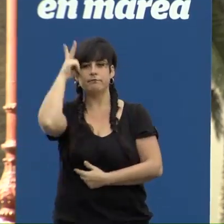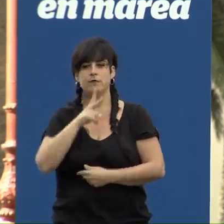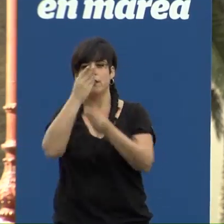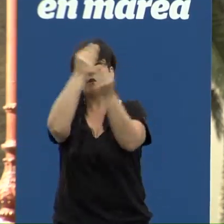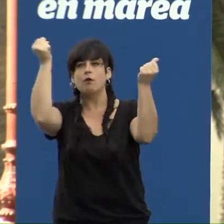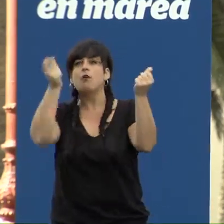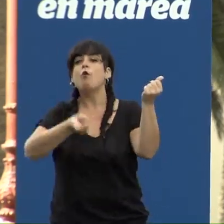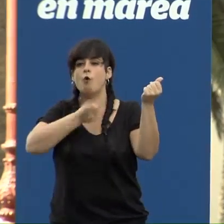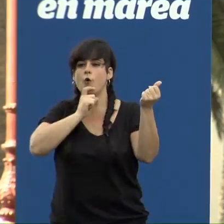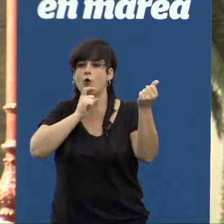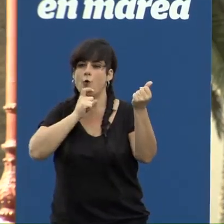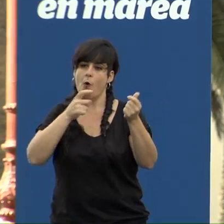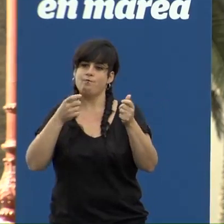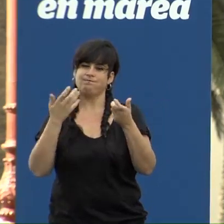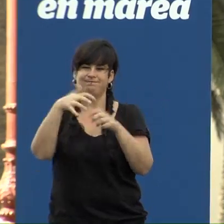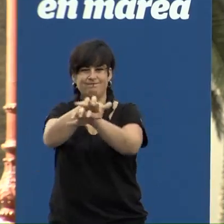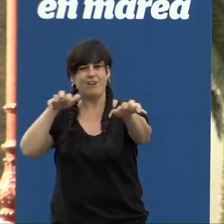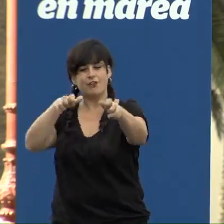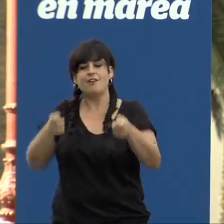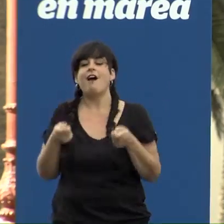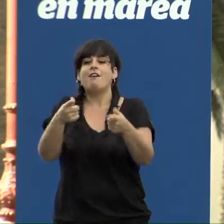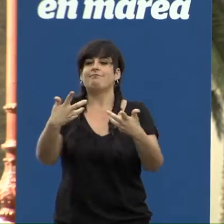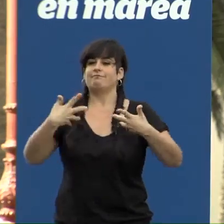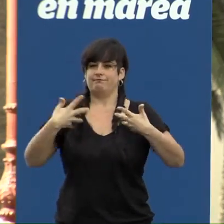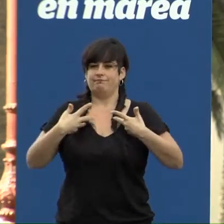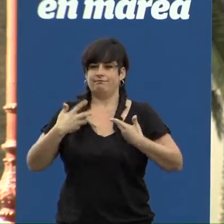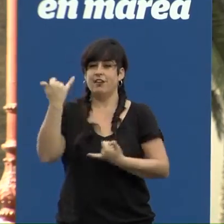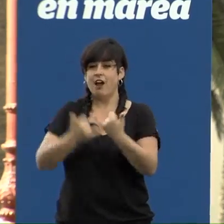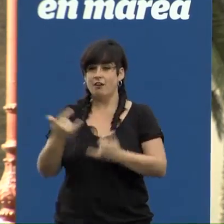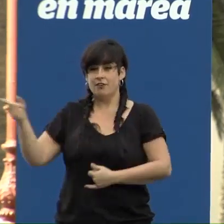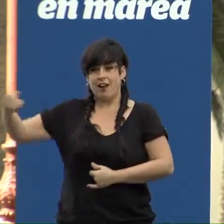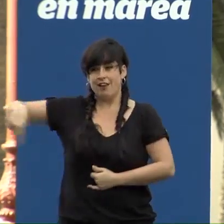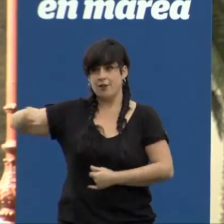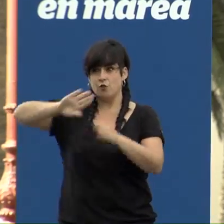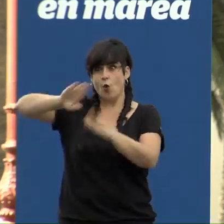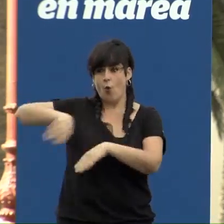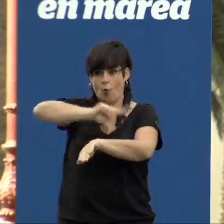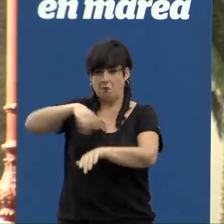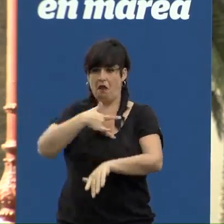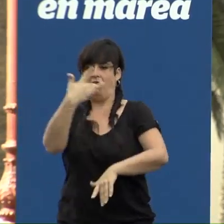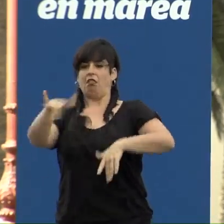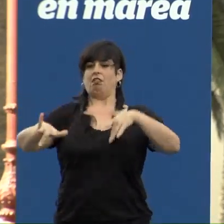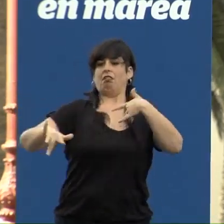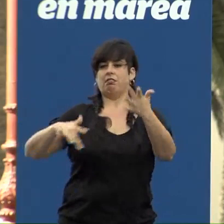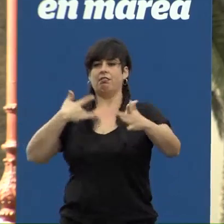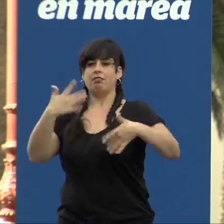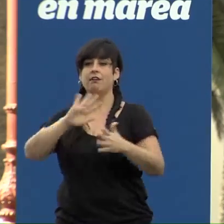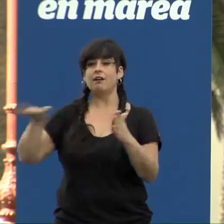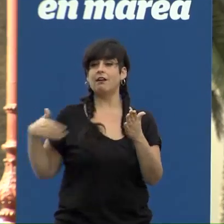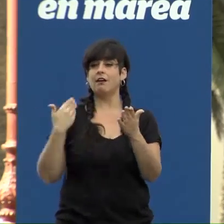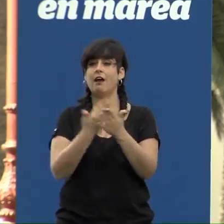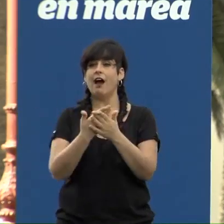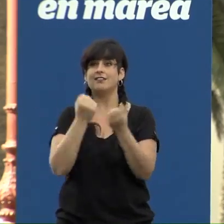costa de endosarnos o sufrimento a maioría. Tantas esmolas diron a última hora que por primeira vez en 8 anos a